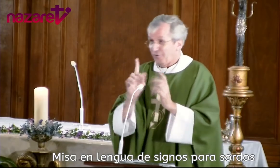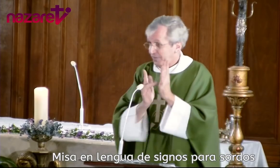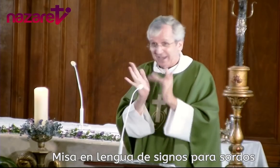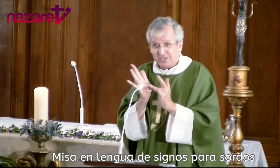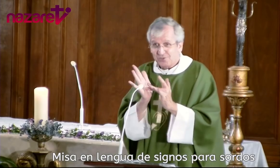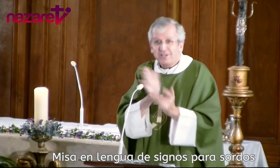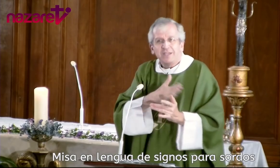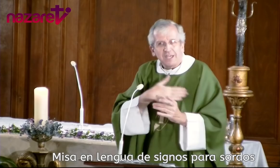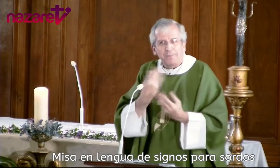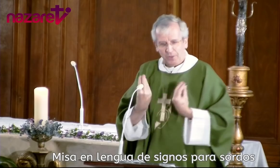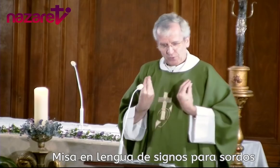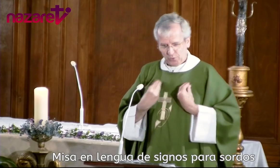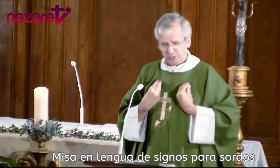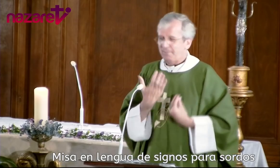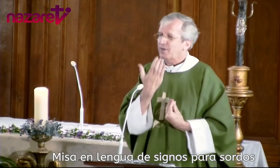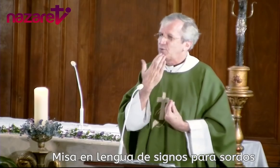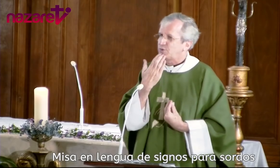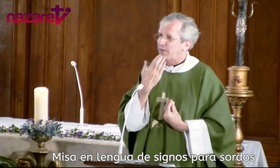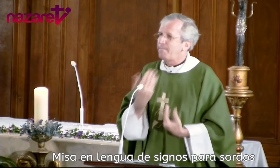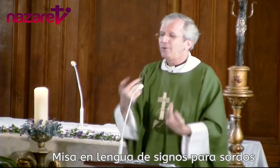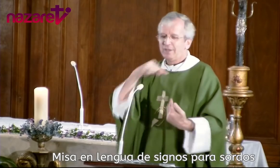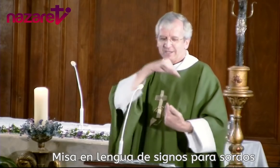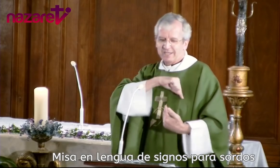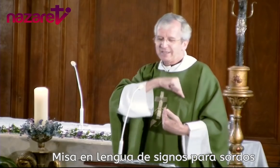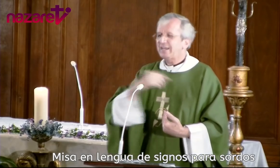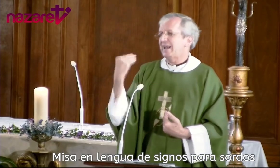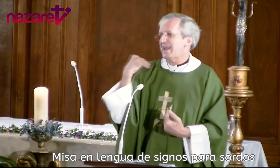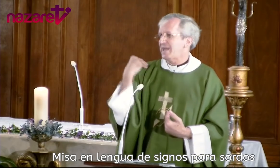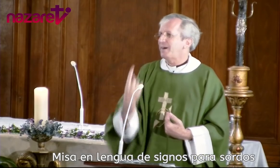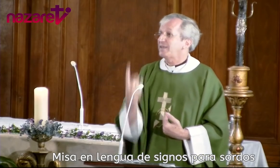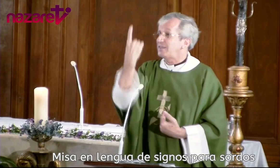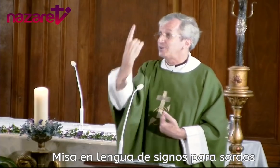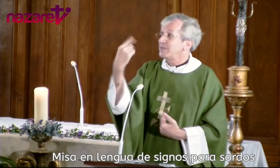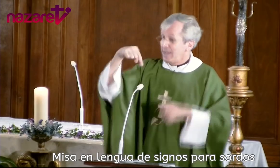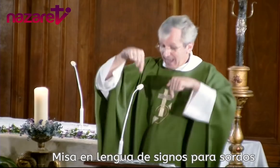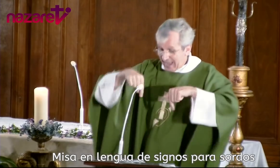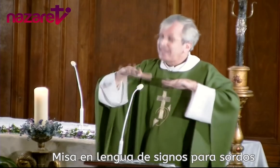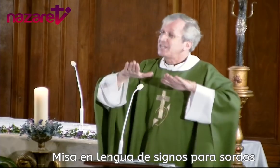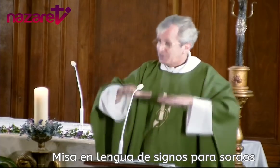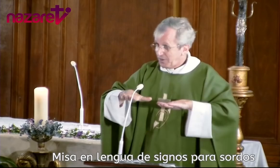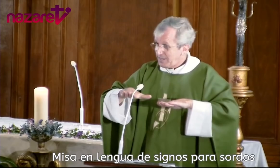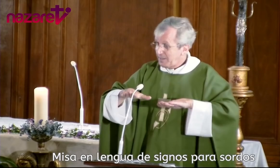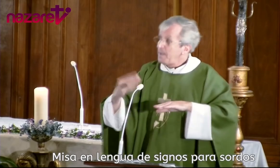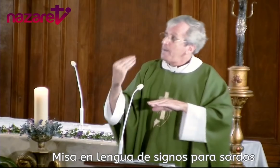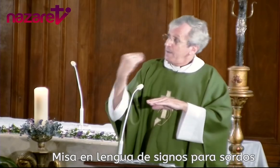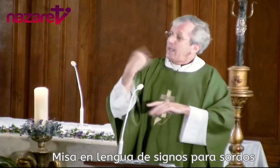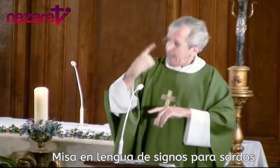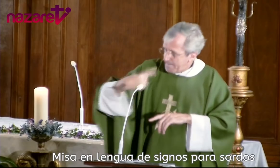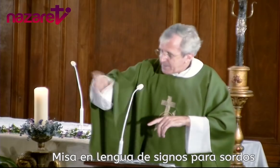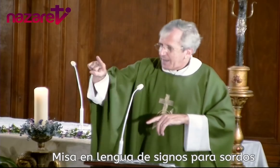a Jesús y que podemos con nuestra vida, con nuestro ejemplo, sentir la llamada de Dios. Aquí estoy, envíame.